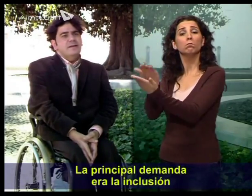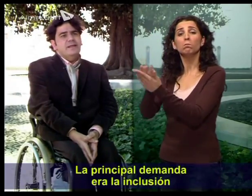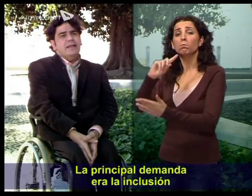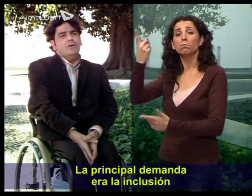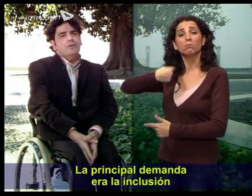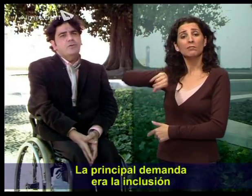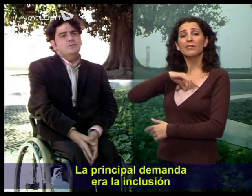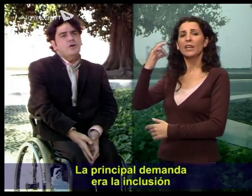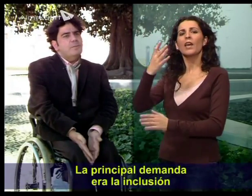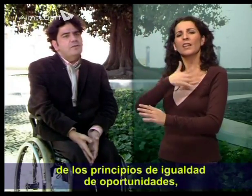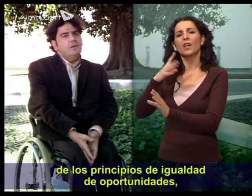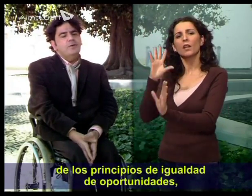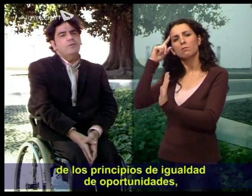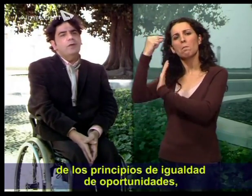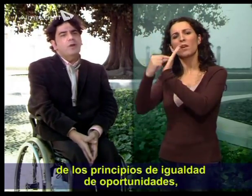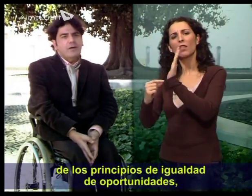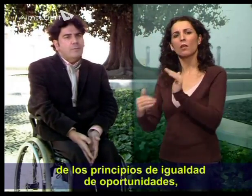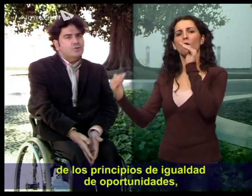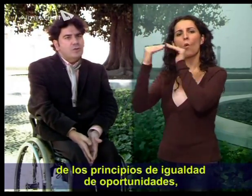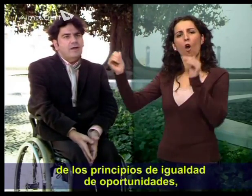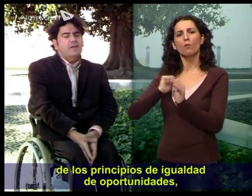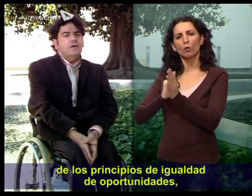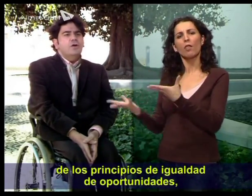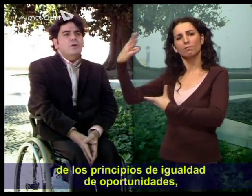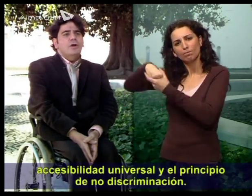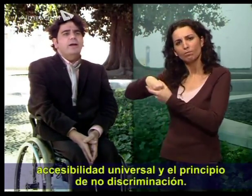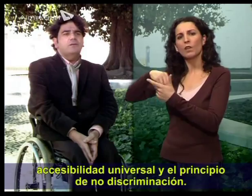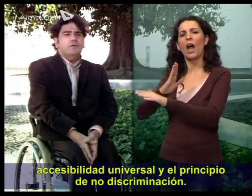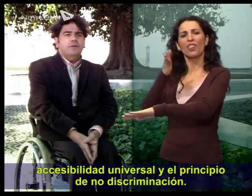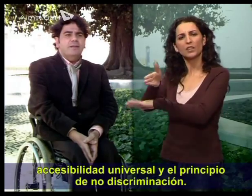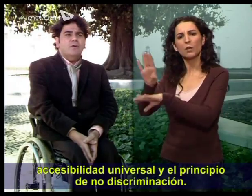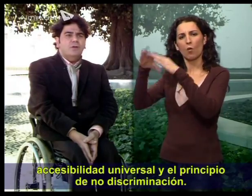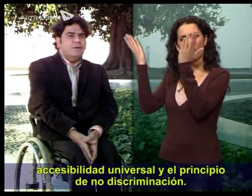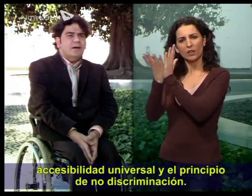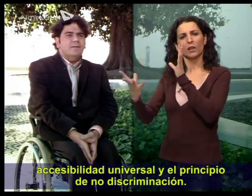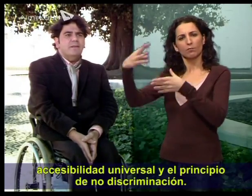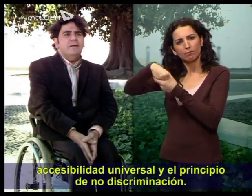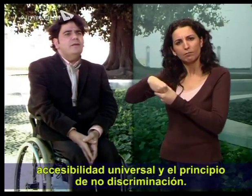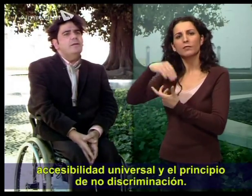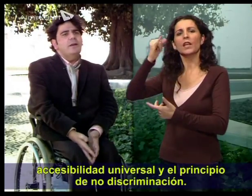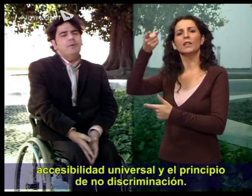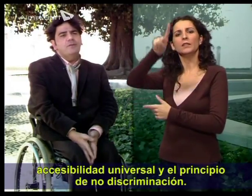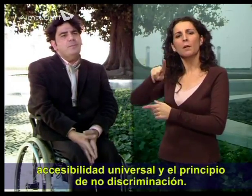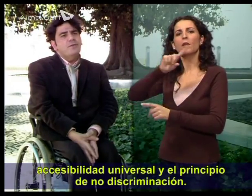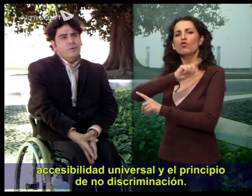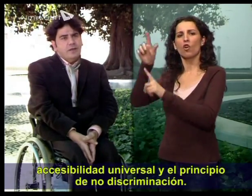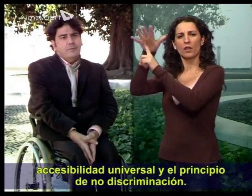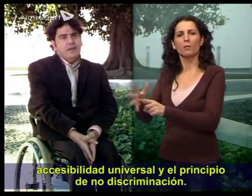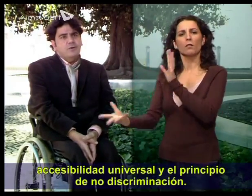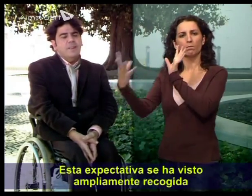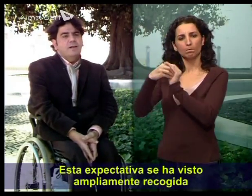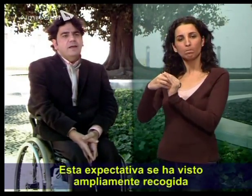demanda era la inclusión de los principios de igualdad de oportunidades, accesibilidad universal y el principio